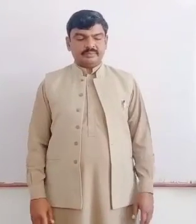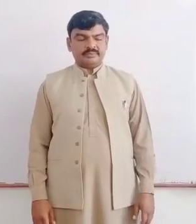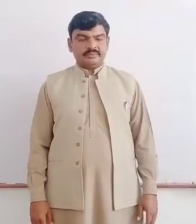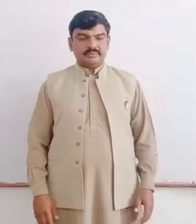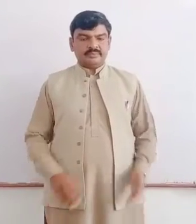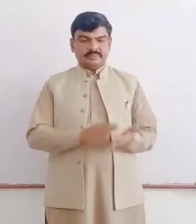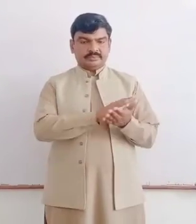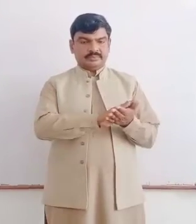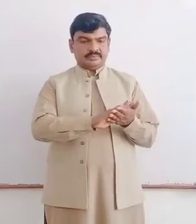शफाफ,